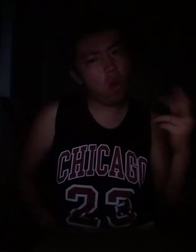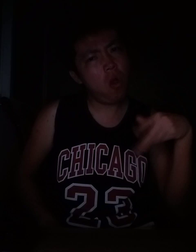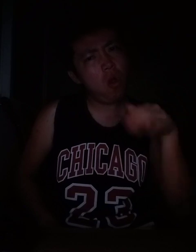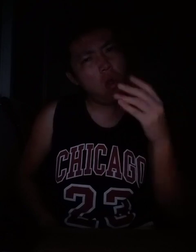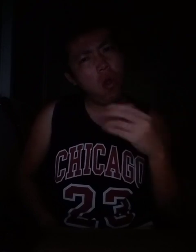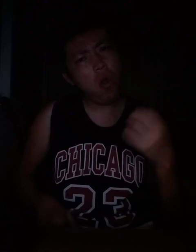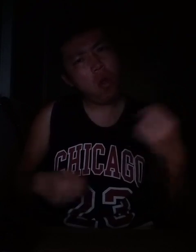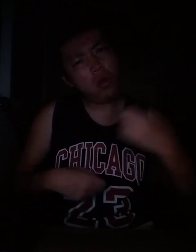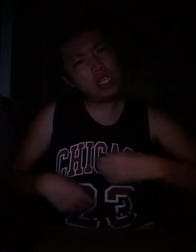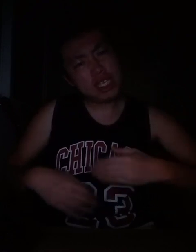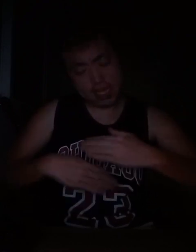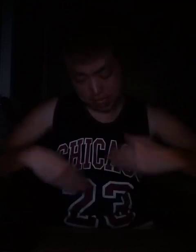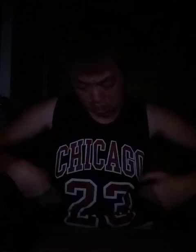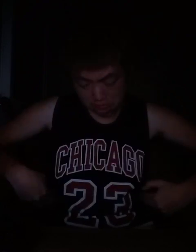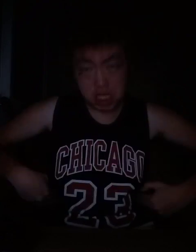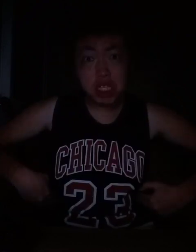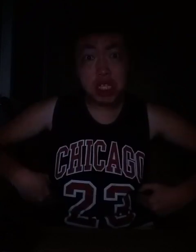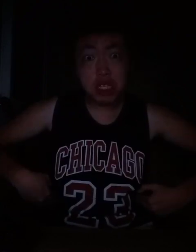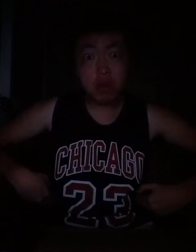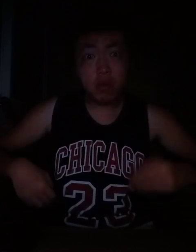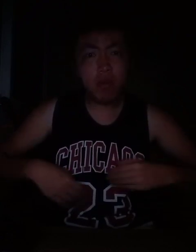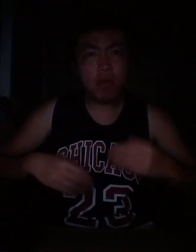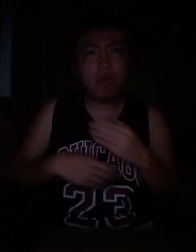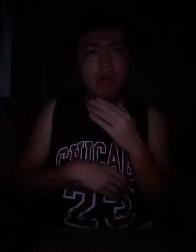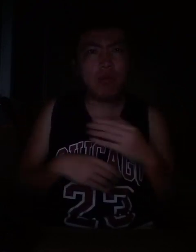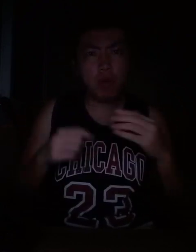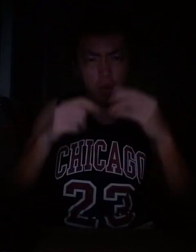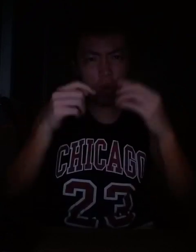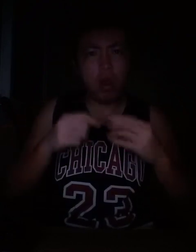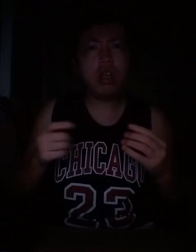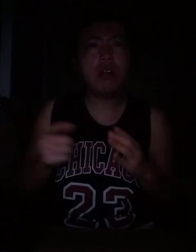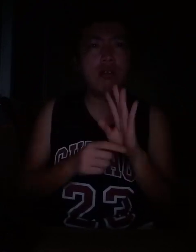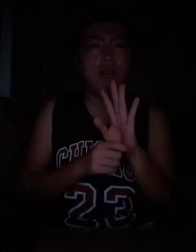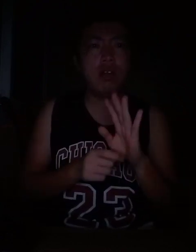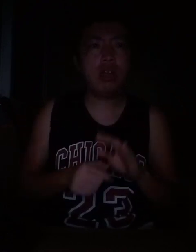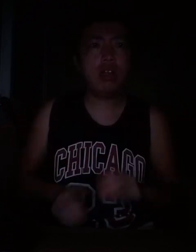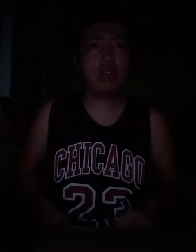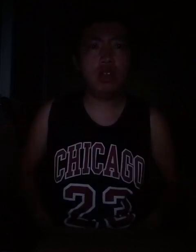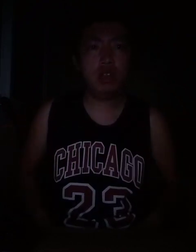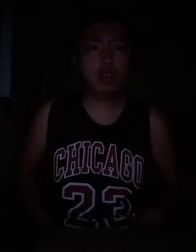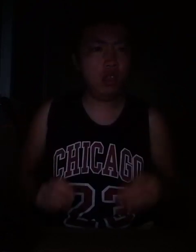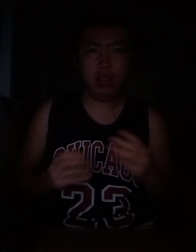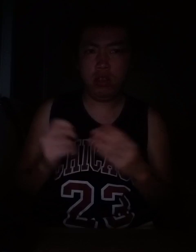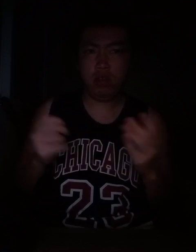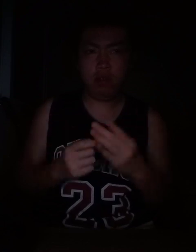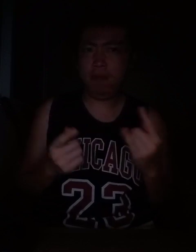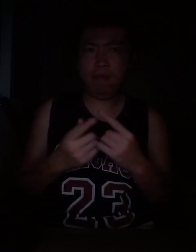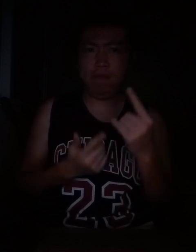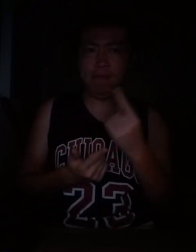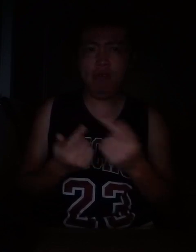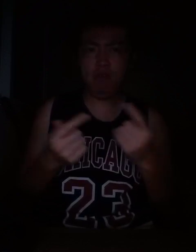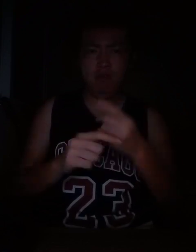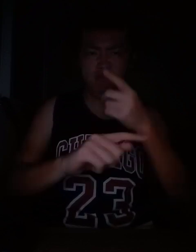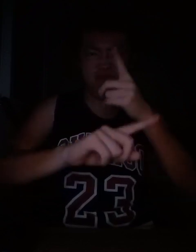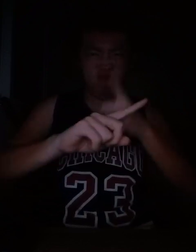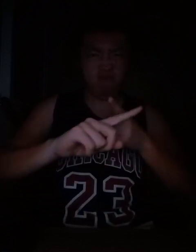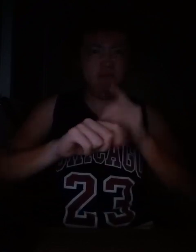허리춤 깊이까지 물에 들어가려면 안전 로프가 필요하다고 건의했지만 해병 1사단 지휘부는 이를 묵살한 것으로